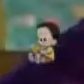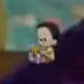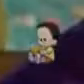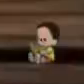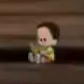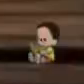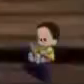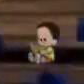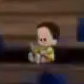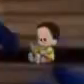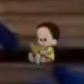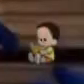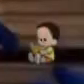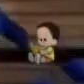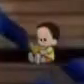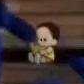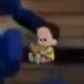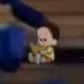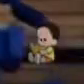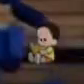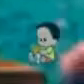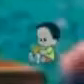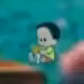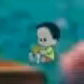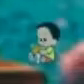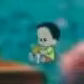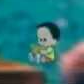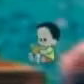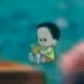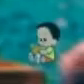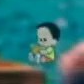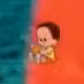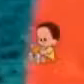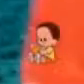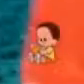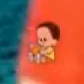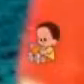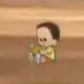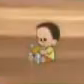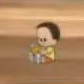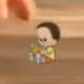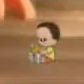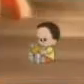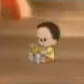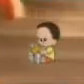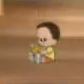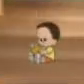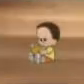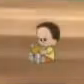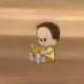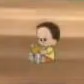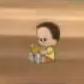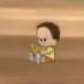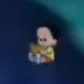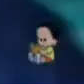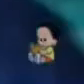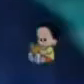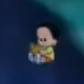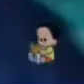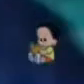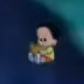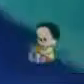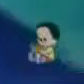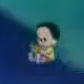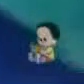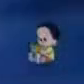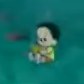Ele segura o braço com um olhar de vergonha, sua mão e seus braços se fragmentam, várias crianças olham. Seu corpo é puxado para longe, a